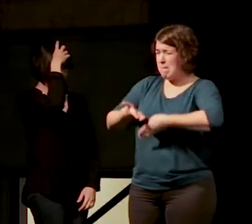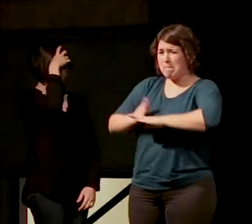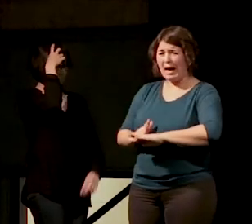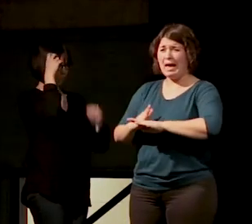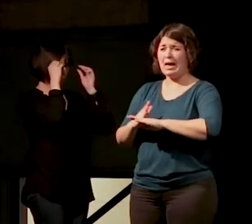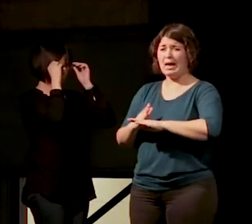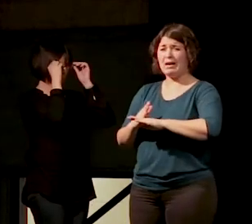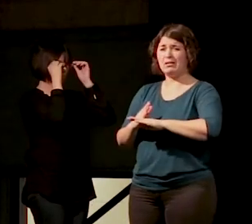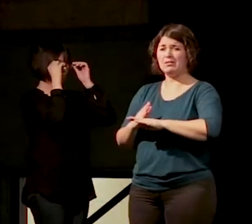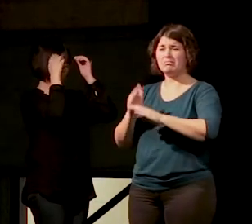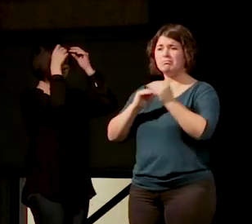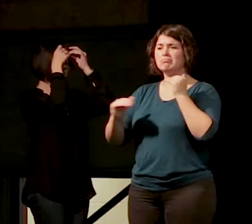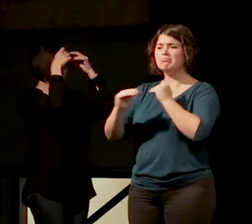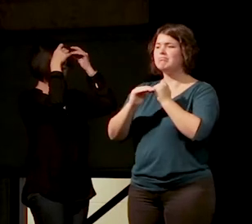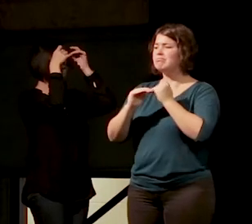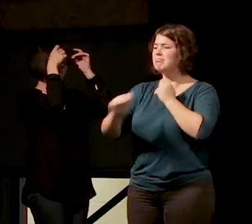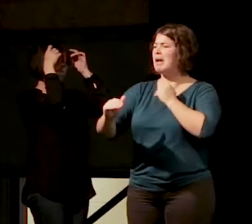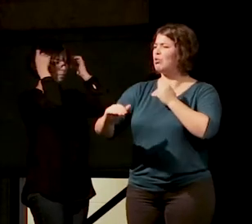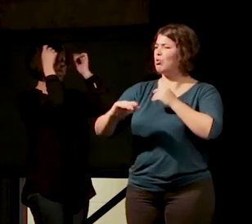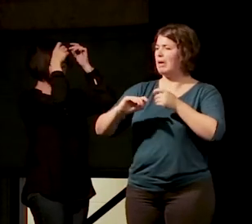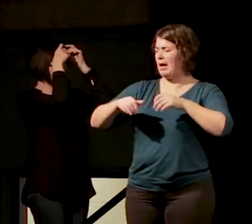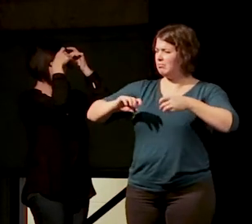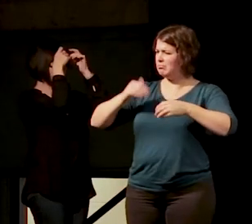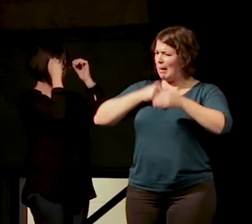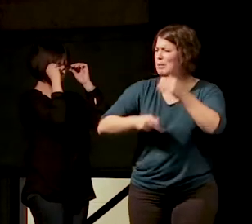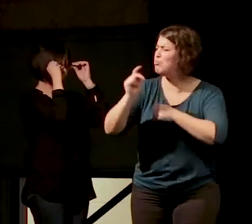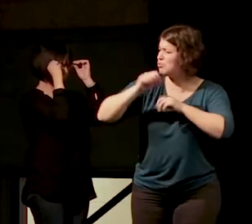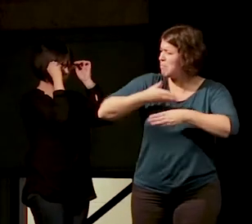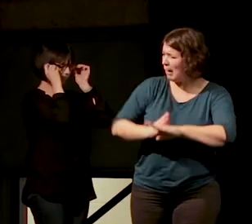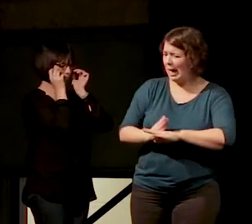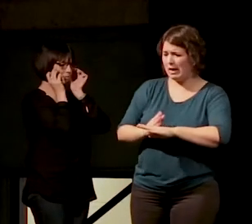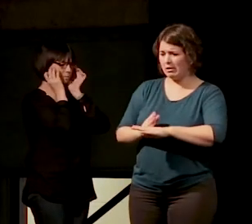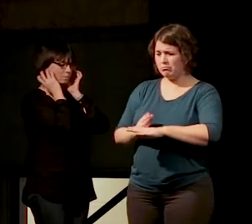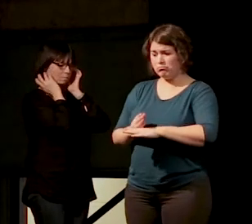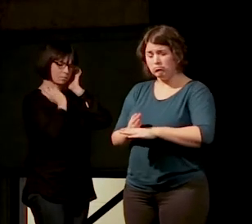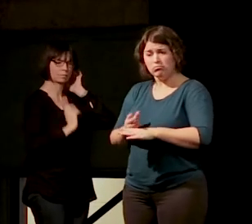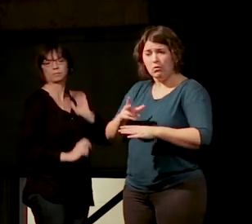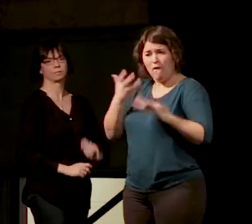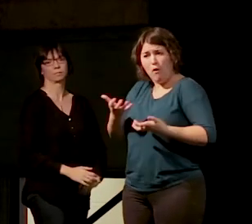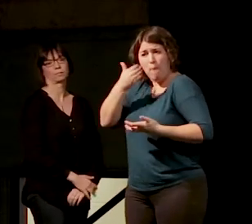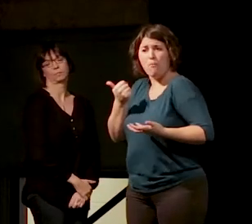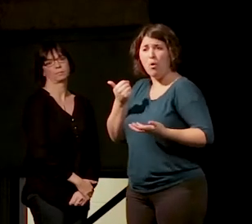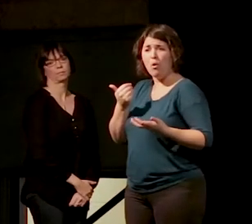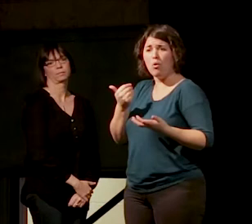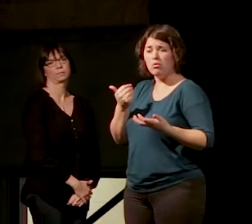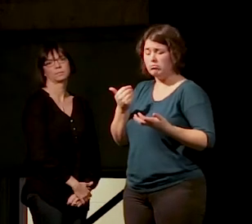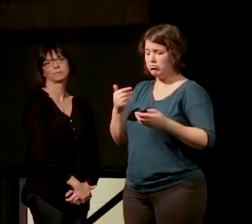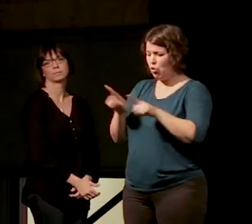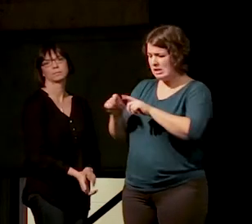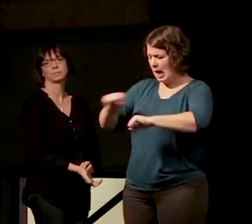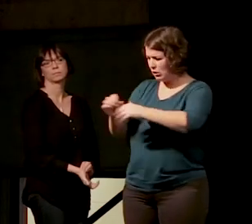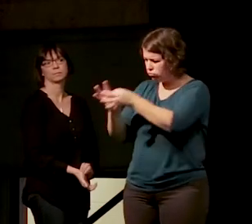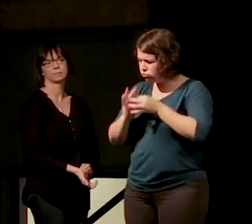de plateau, comme disent les cyclistes, envoyer plus lourd. Et j'entends mieux faire, nous entendons mieux faire, mieux coordonner nos